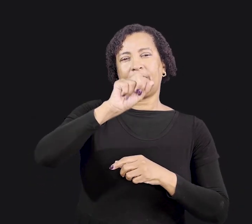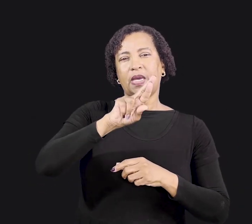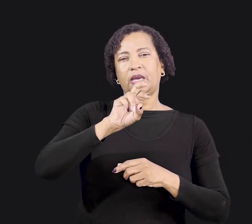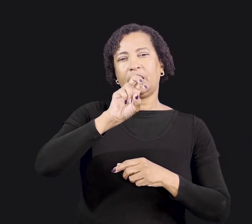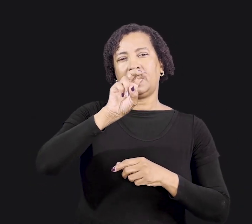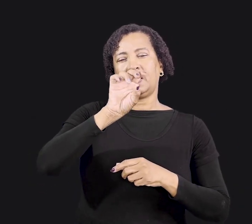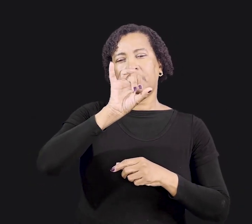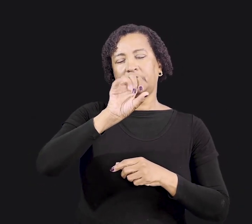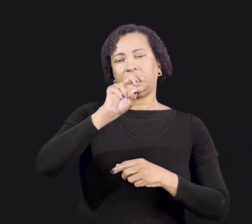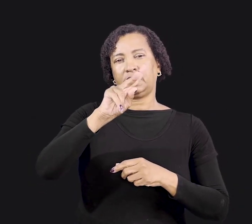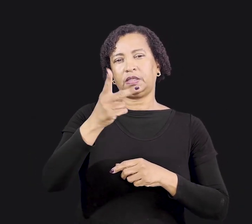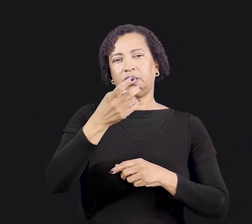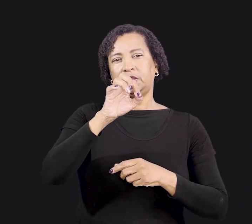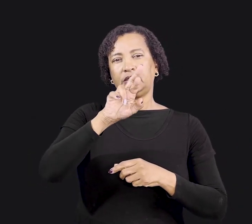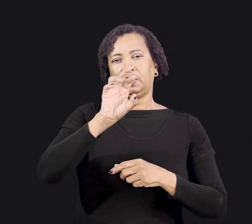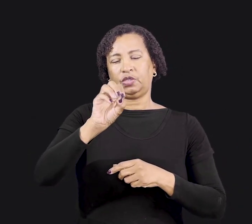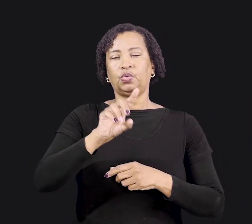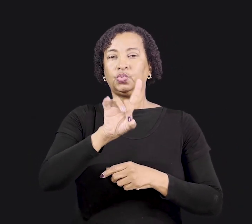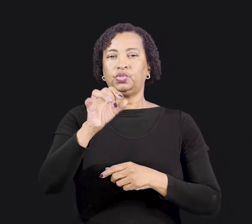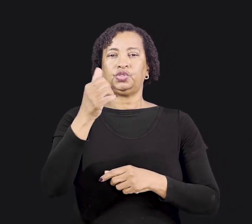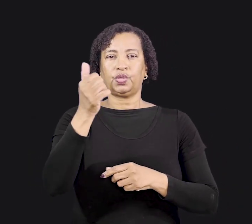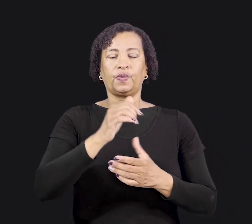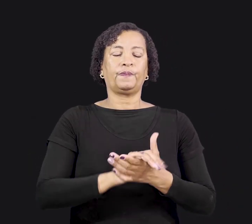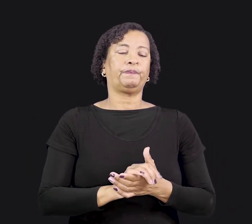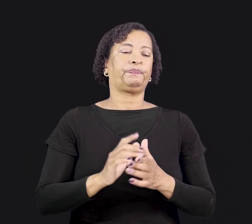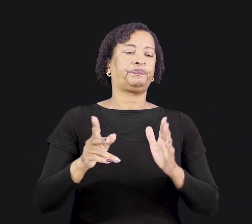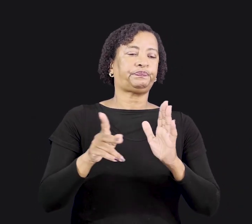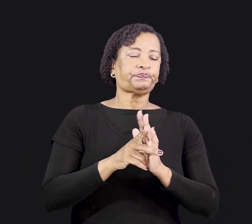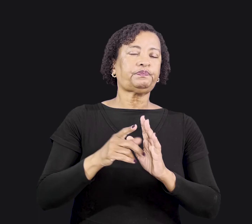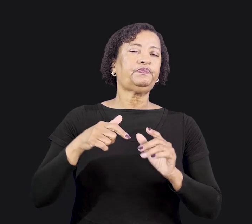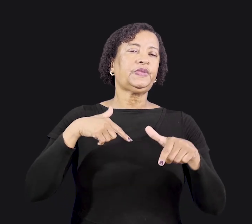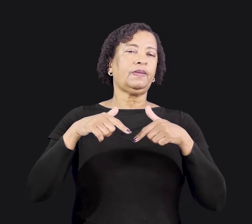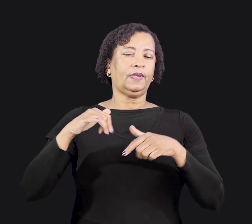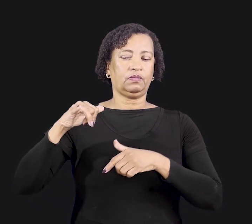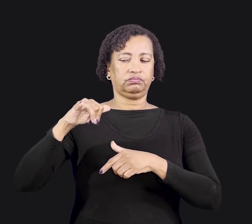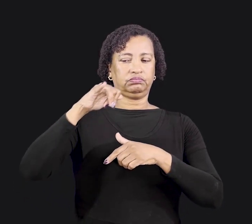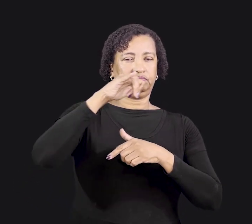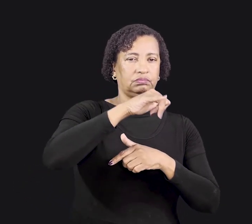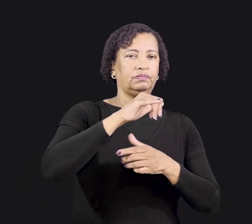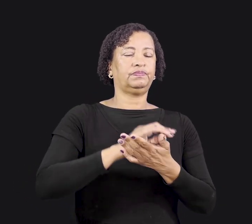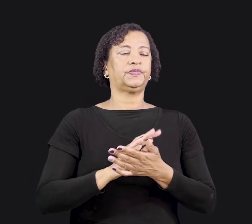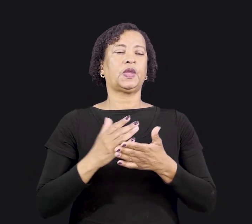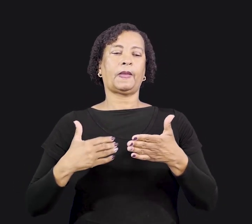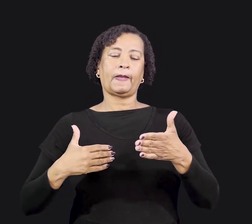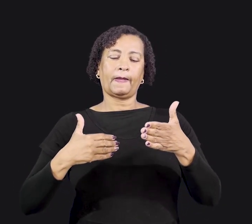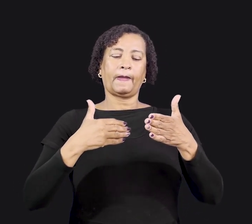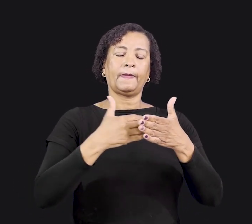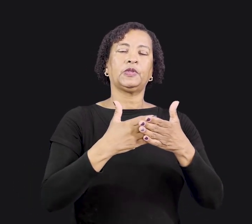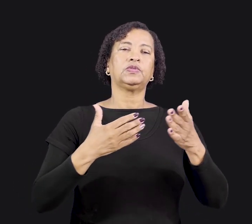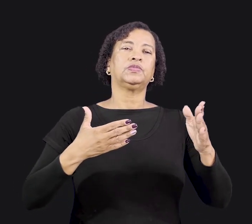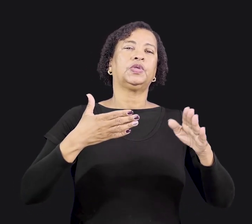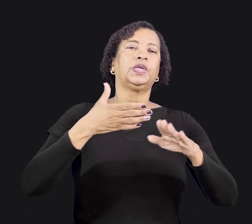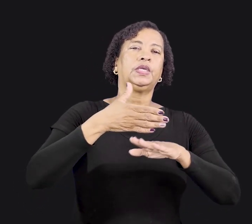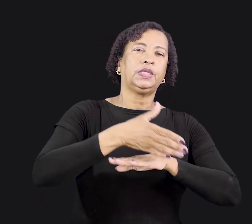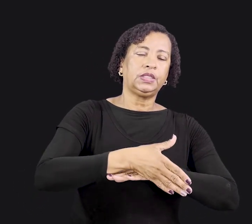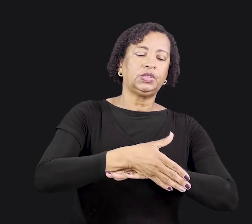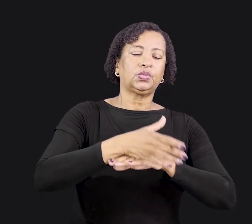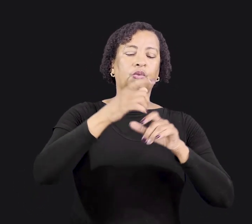Um dia, um dos oficiais do exército, piloto de jato, oficial importante, aproximou-se, entrou numa das valas